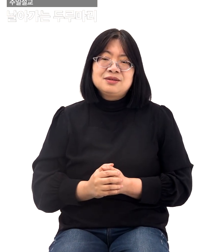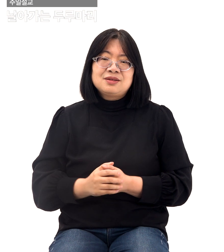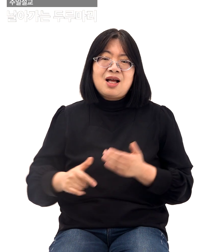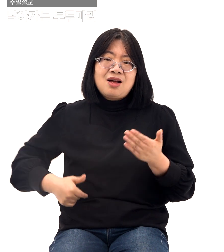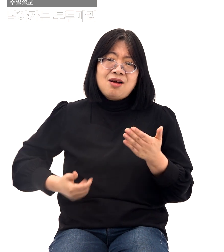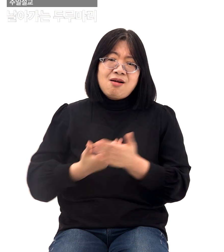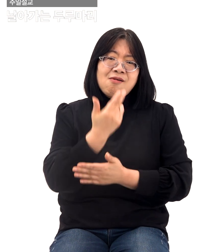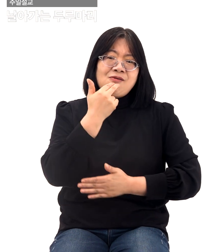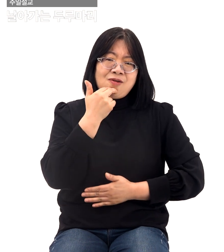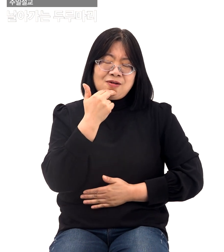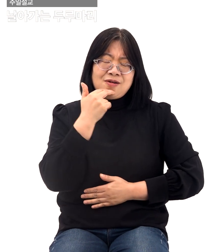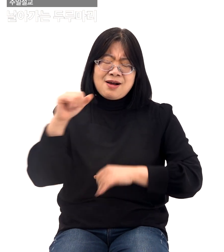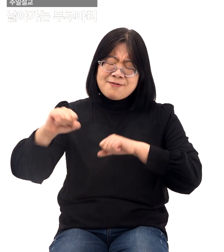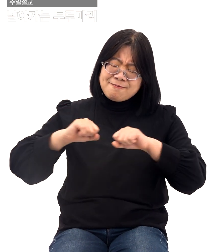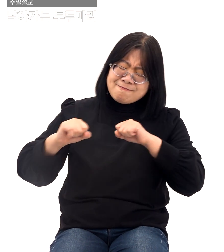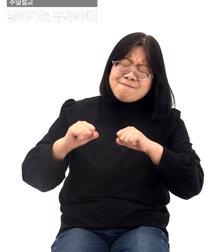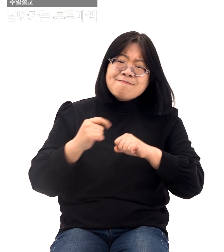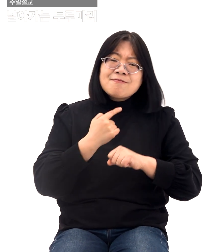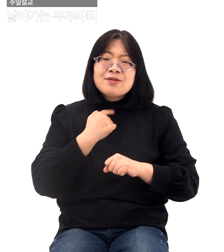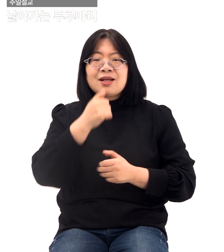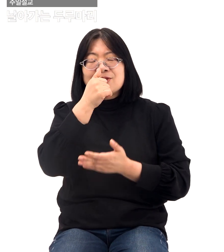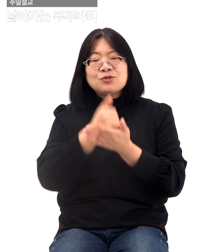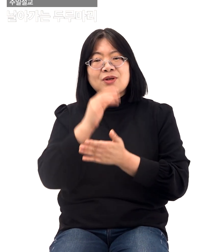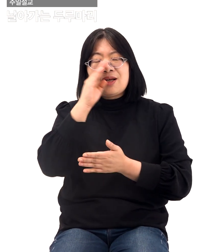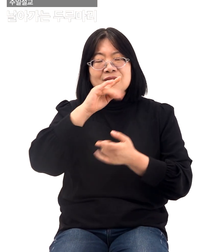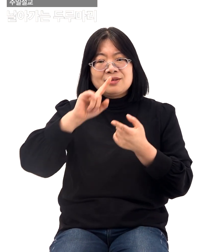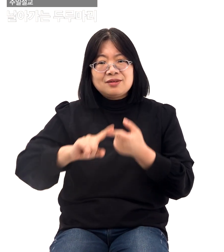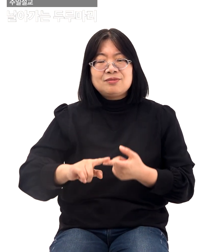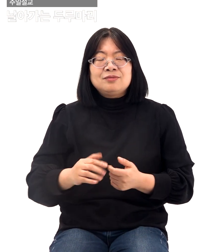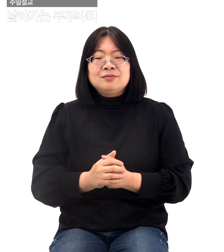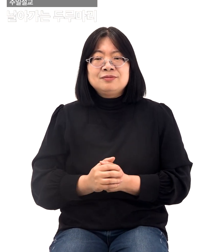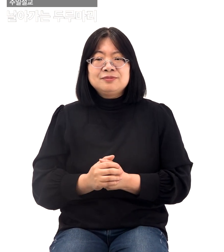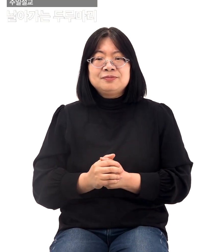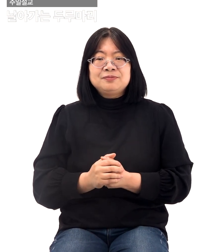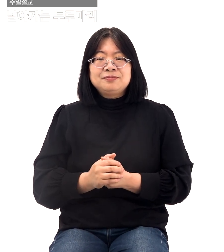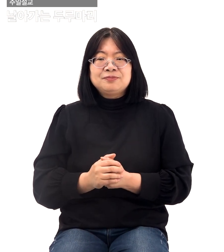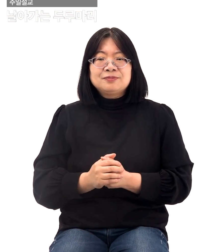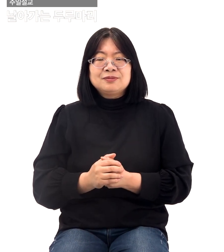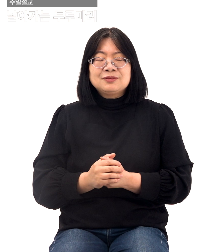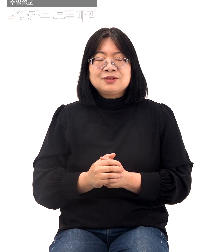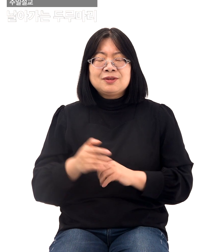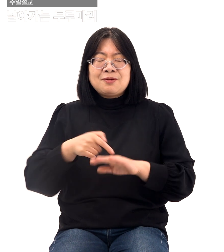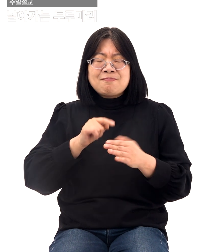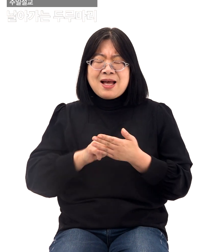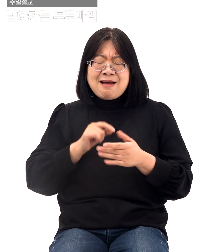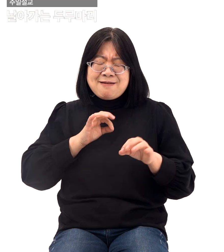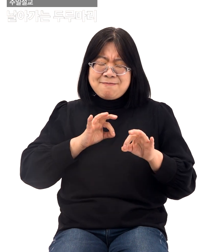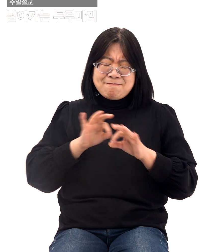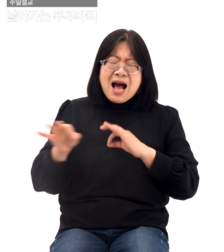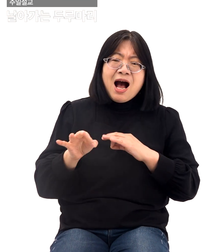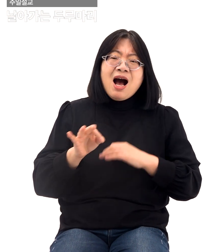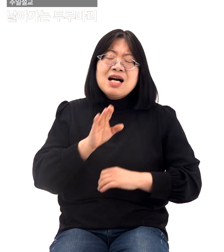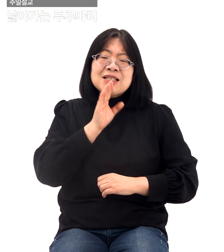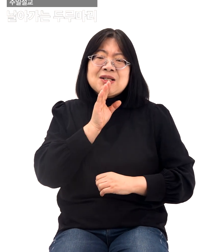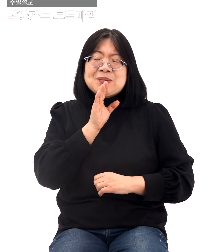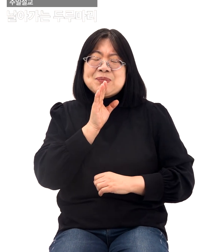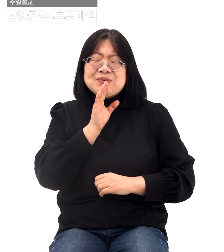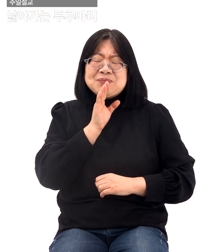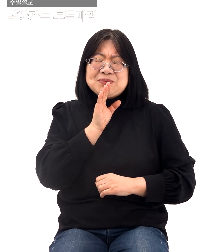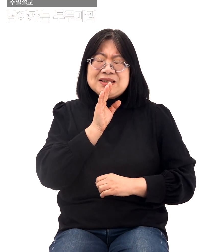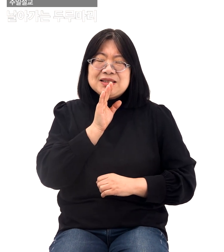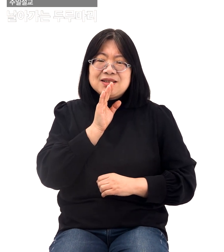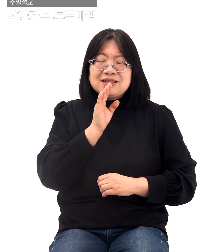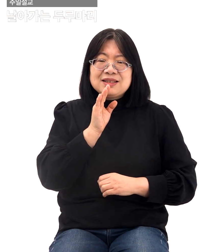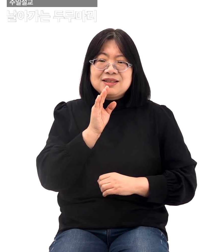회개하지 않고 저질렀던 죄악에 대해서 가슴을 찢고 죄를 뒤집어 쓰고 통회하는